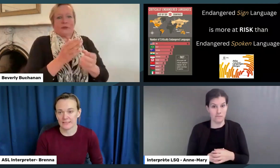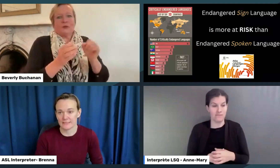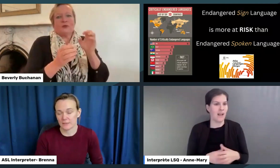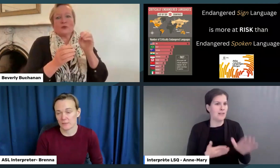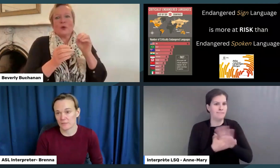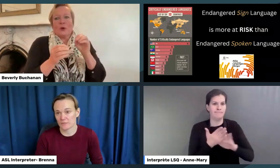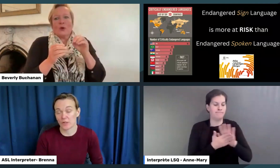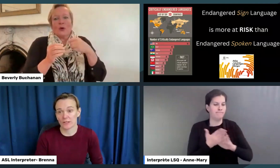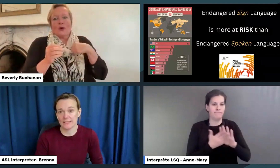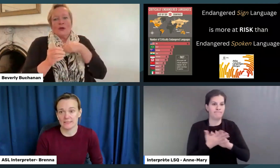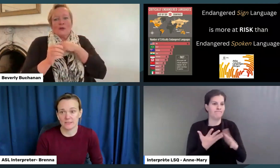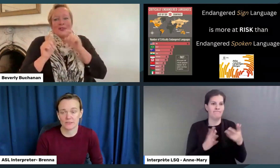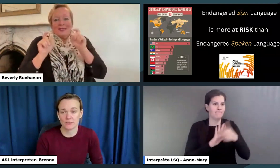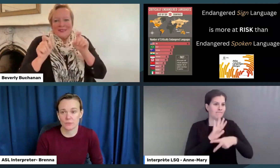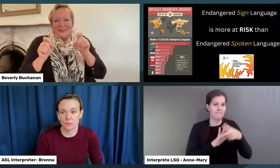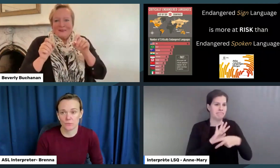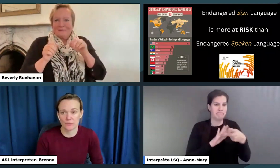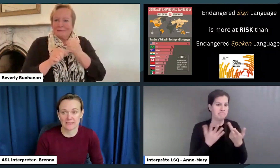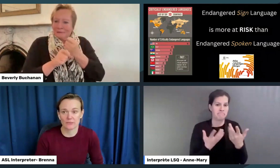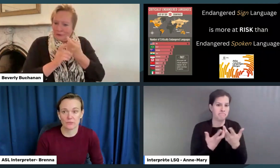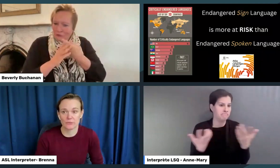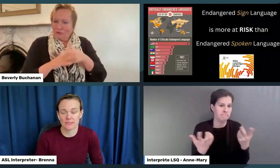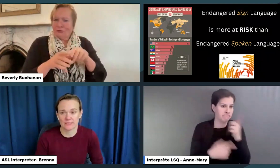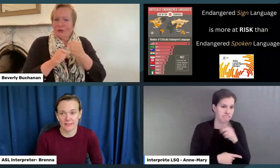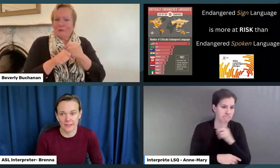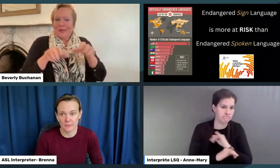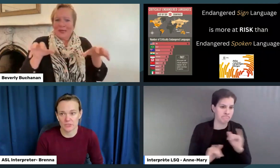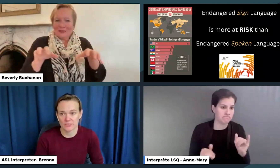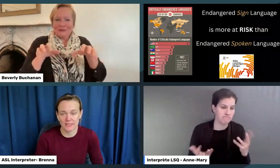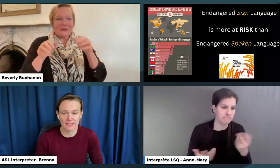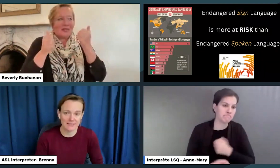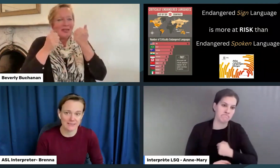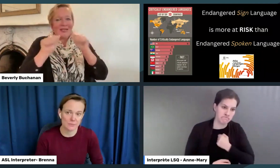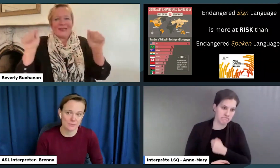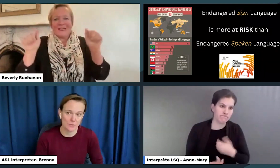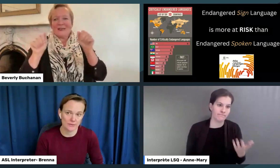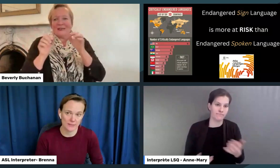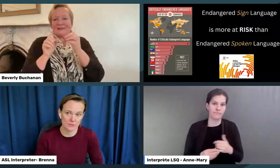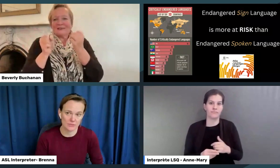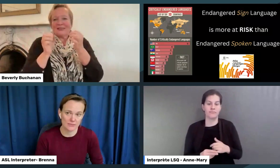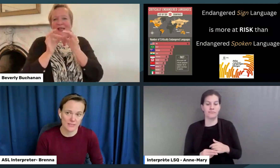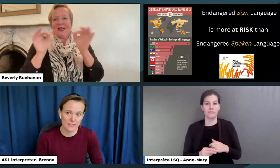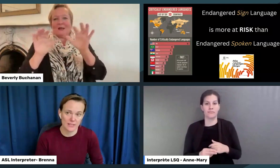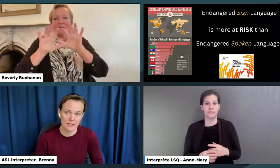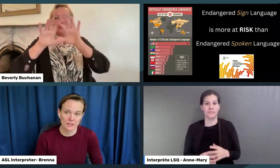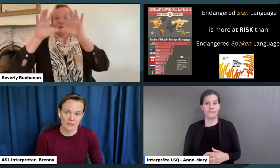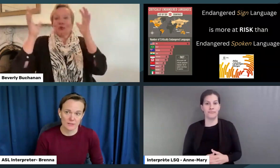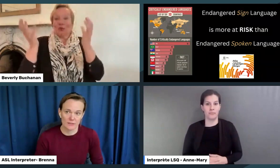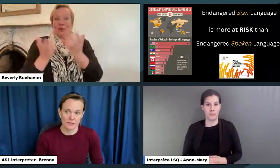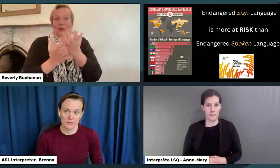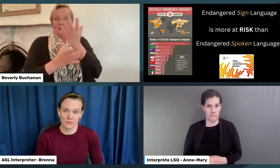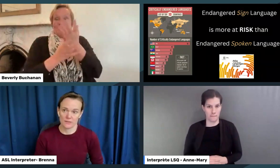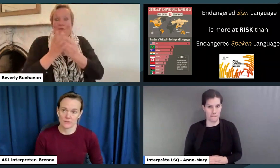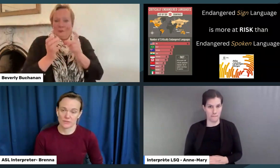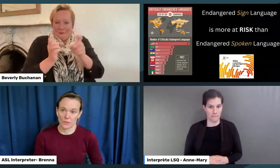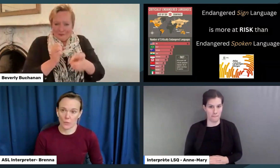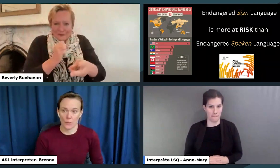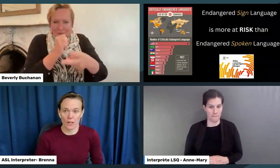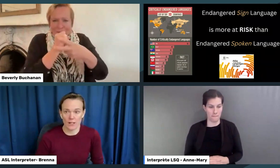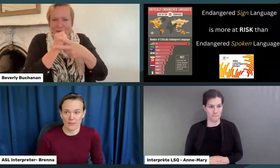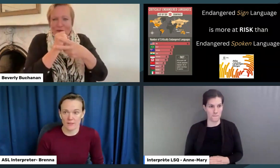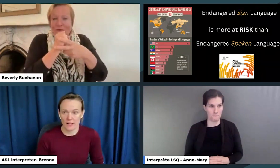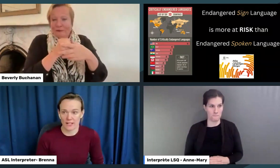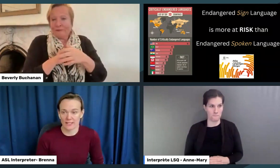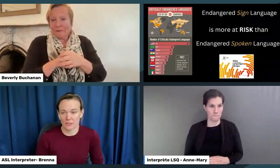C'est nettement plus facile de risquer de perdre des langues des signes plutôt que comparé à des langues parlées. Alors,